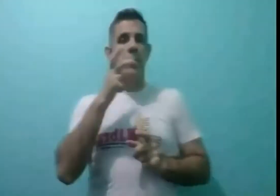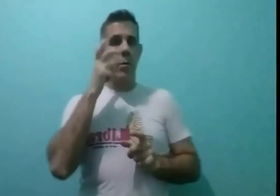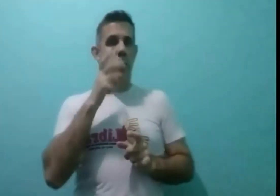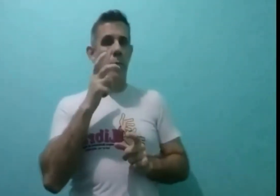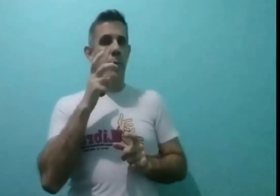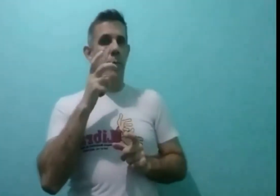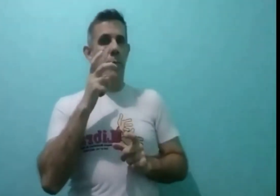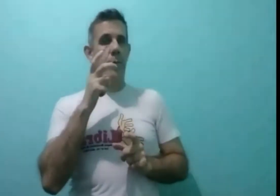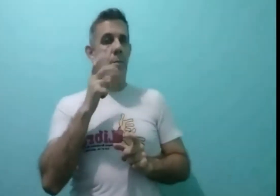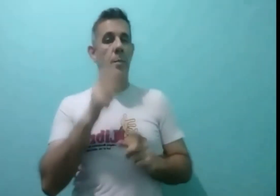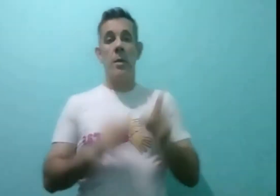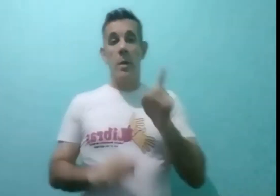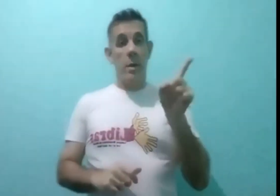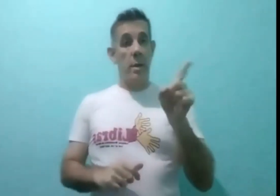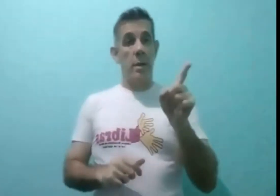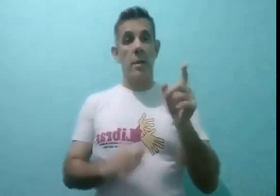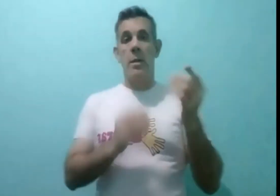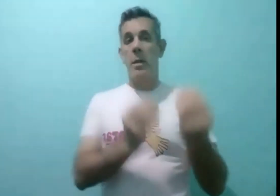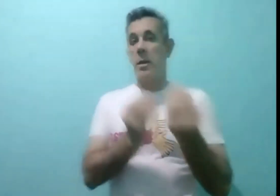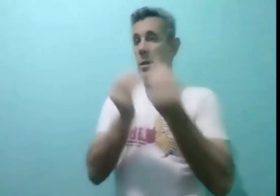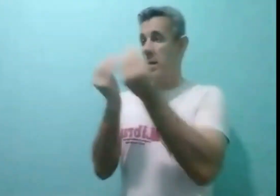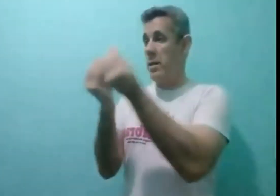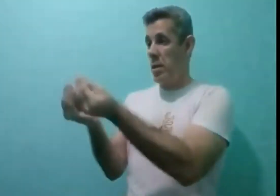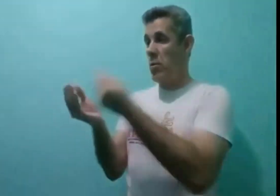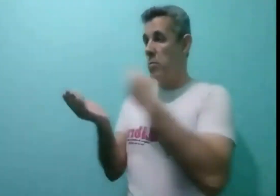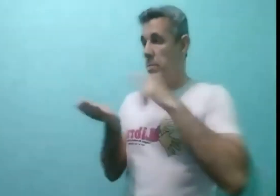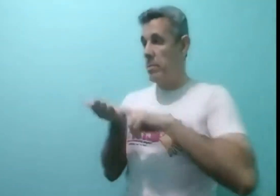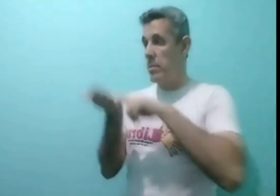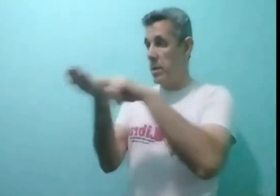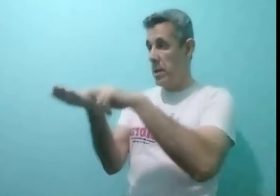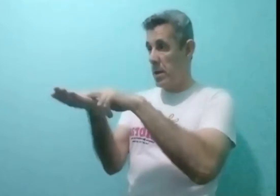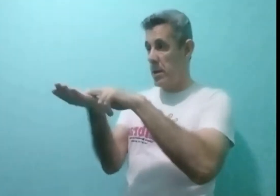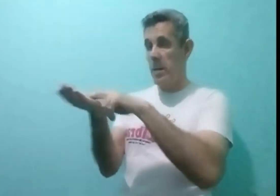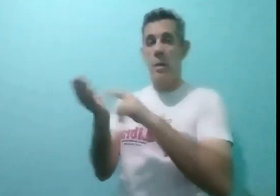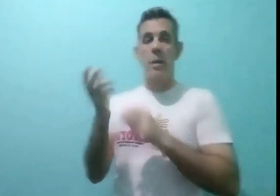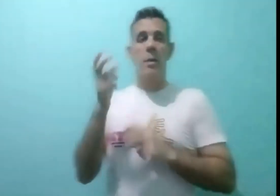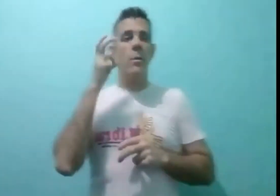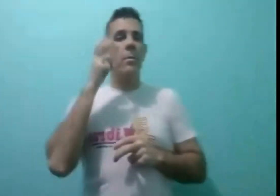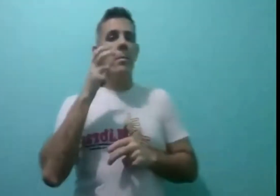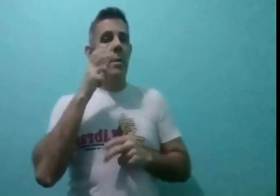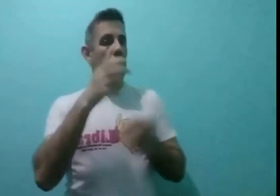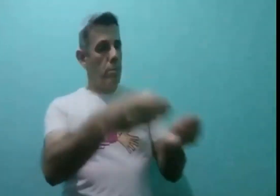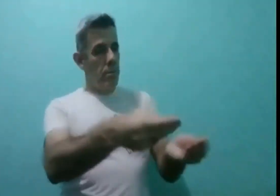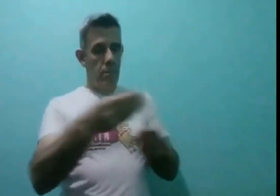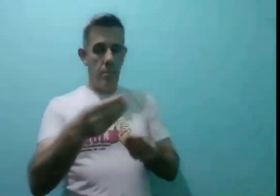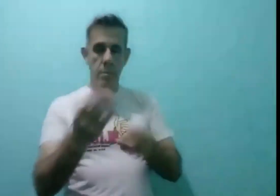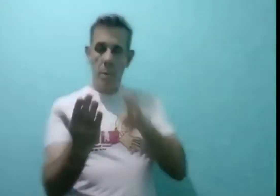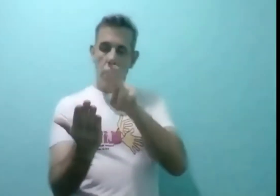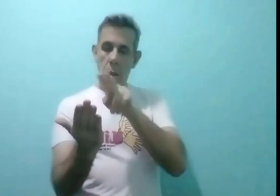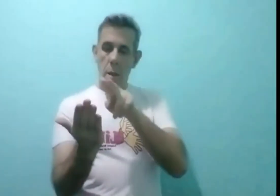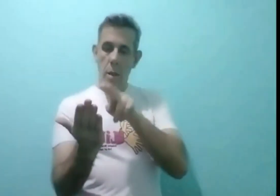esse professor e se encontrou com o Dom Pedro II. Apresentou para ele a carta. Dom